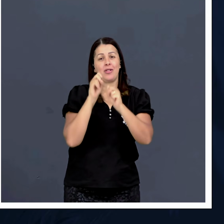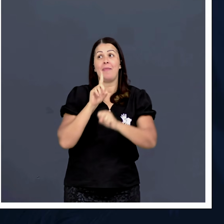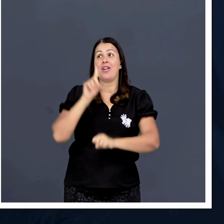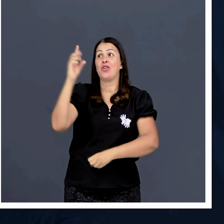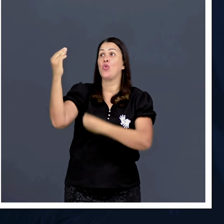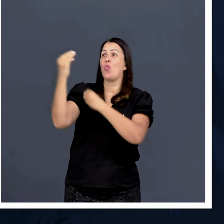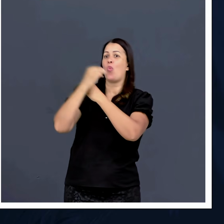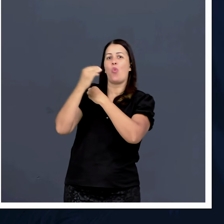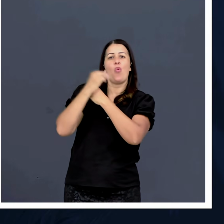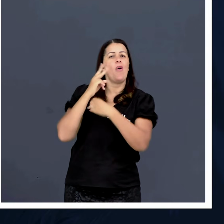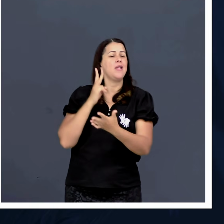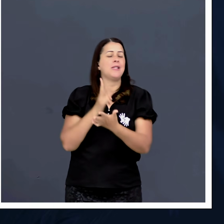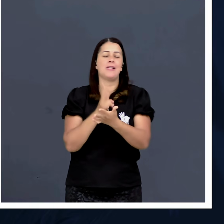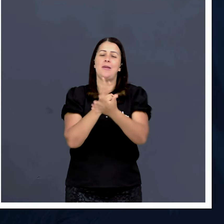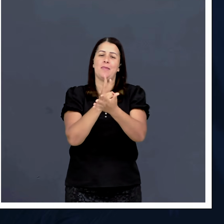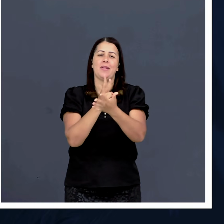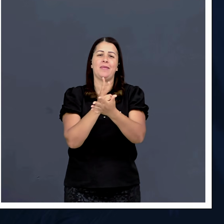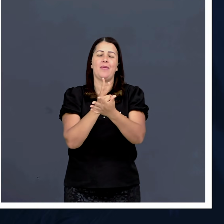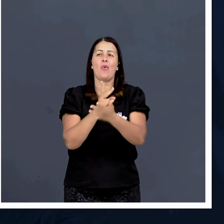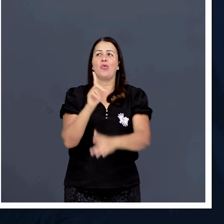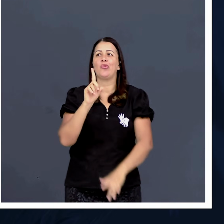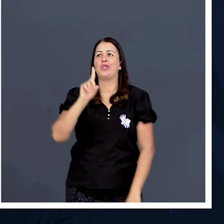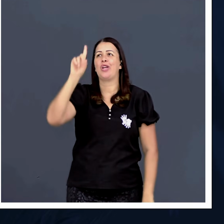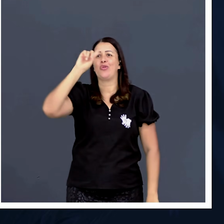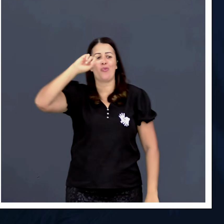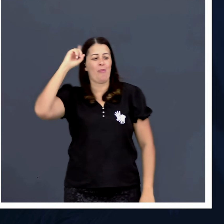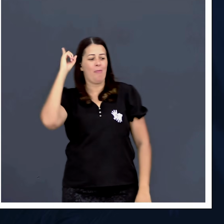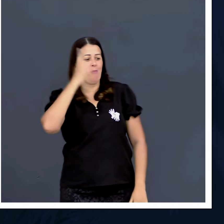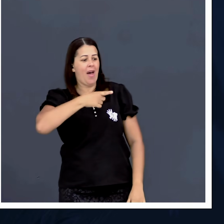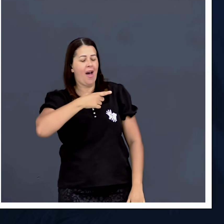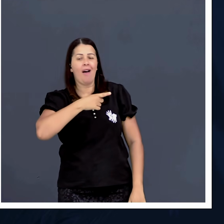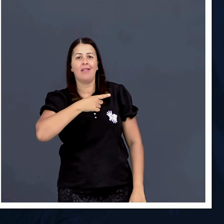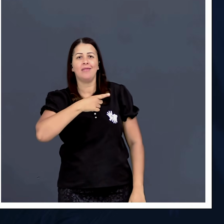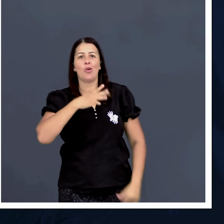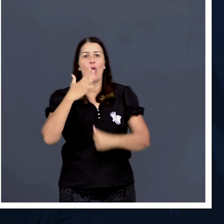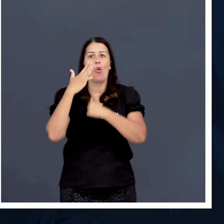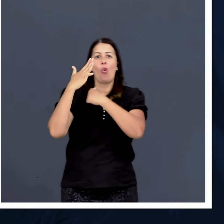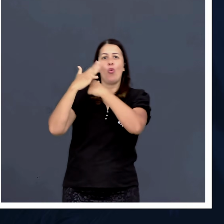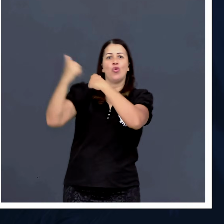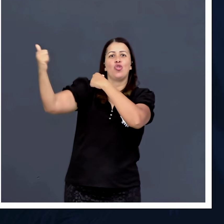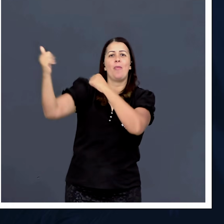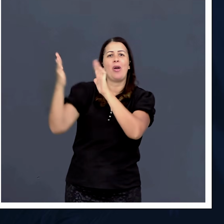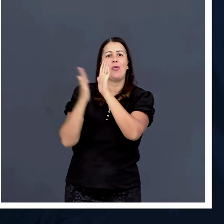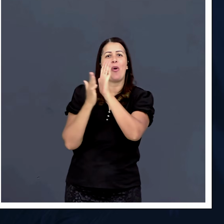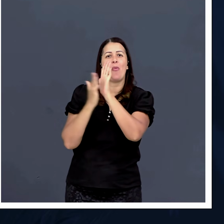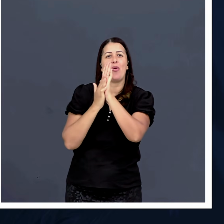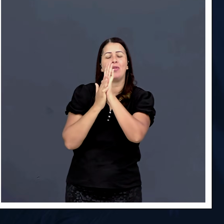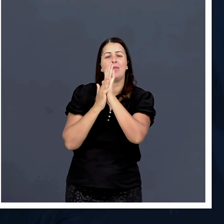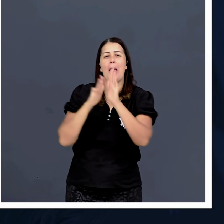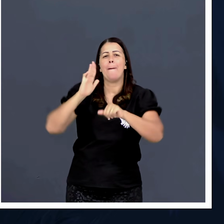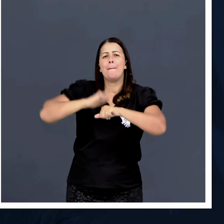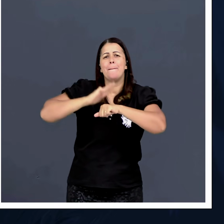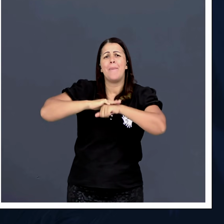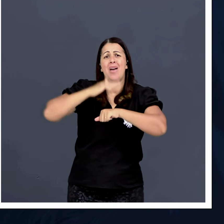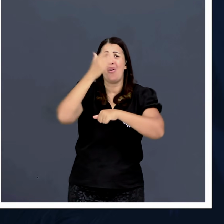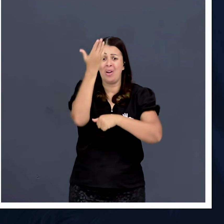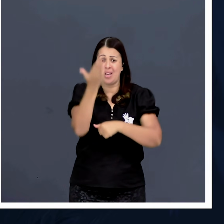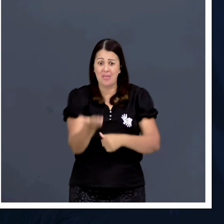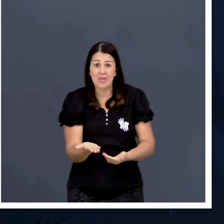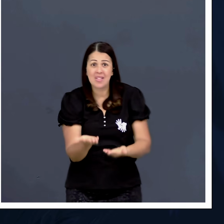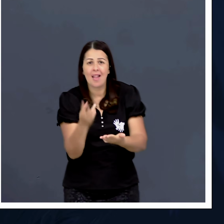eles. Quando a ordem parece difícil, quando o chamado e o propósito parecer maior que